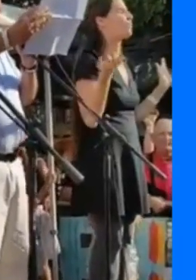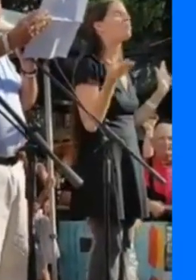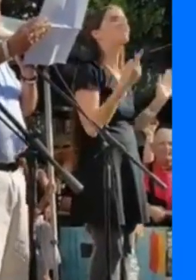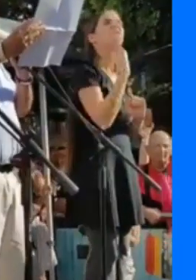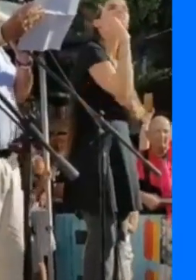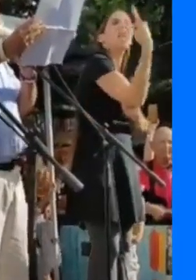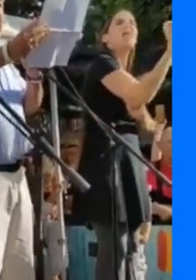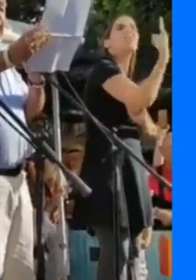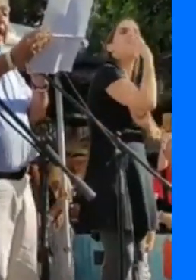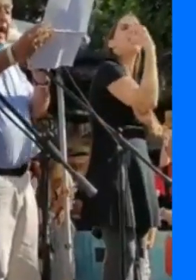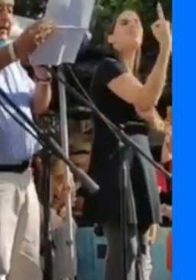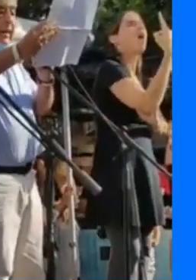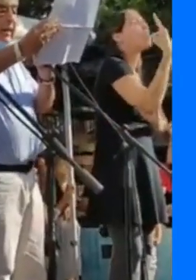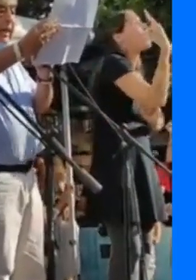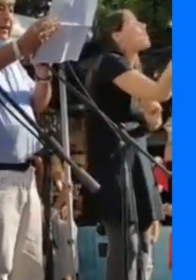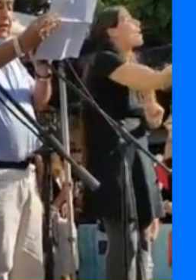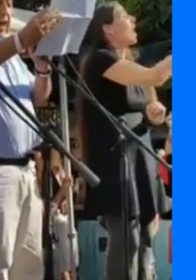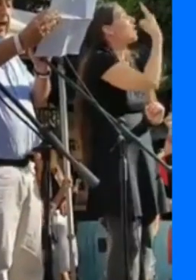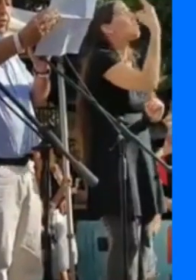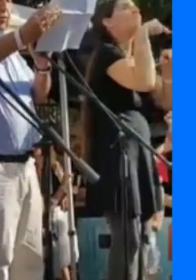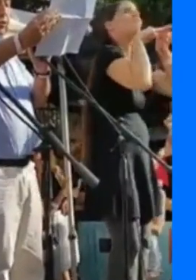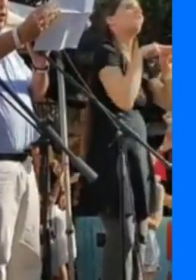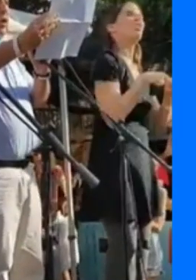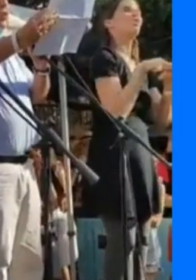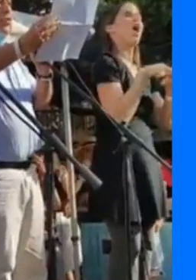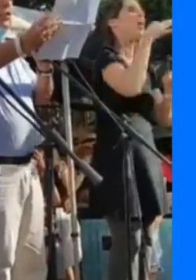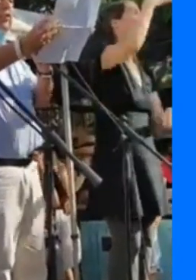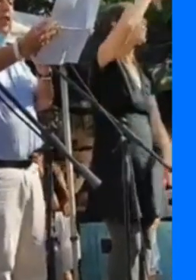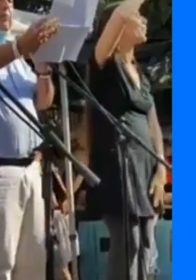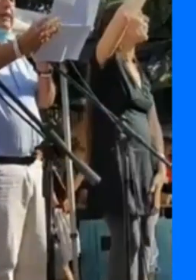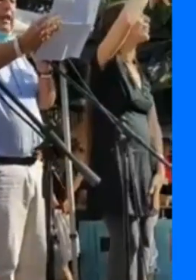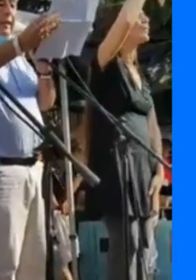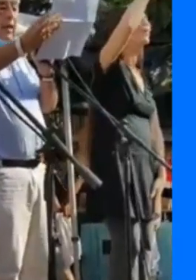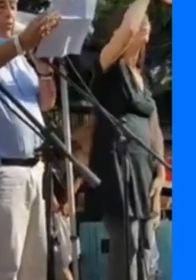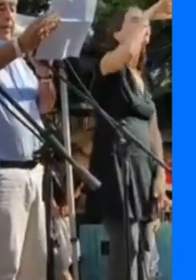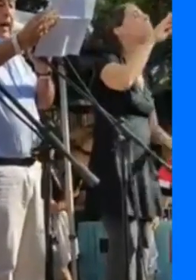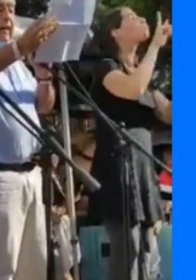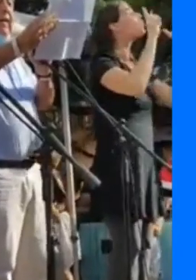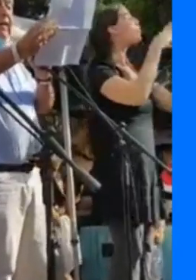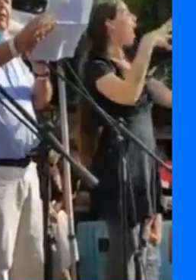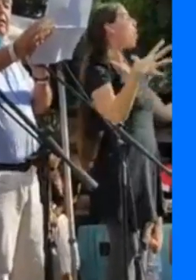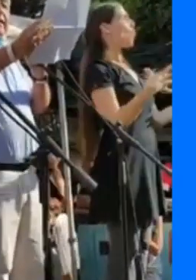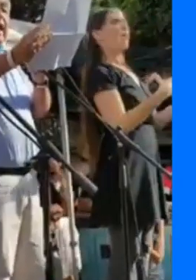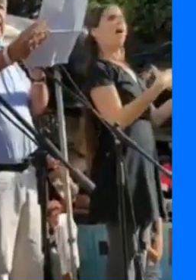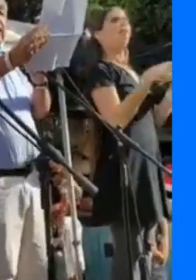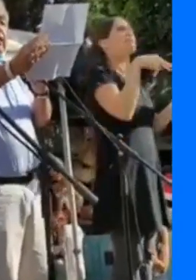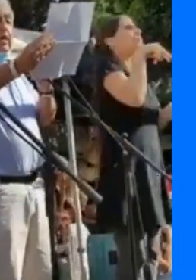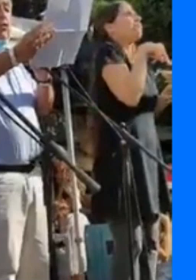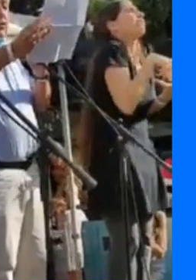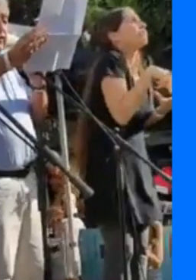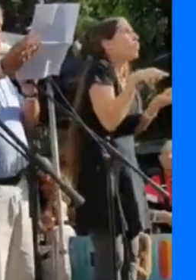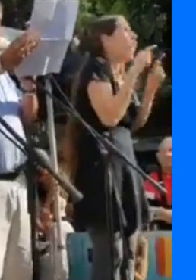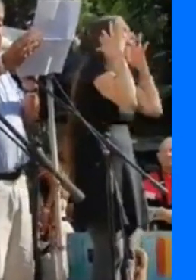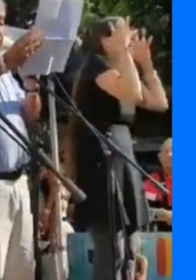לבד לבד, בדד בדד נשארנו. שוב עומדת האומה ככבשה